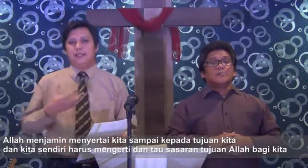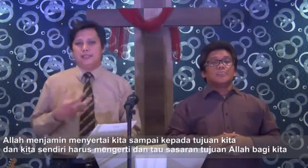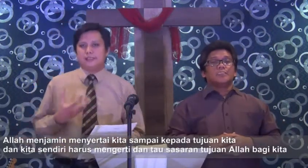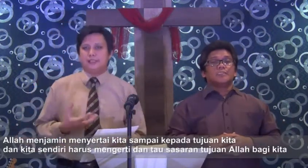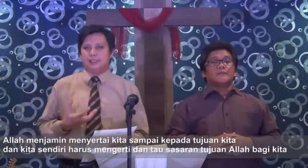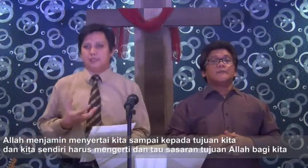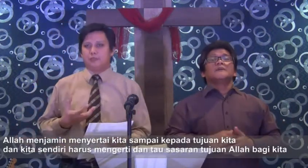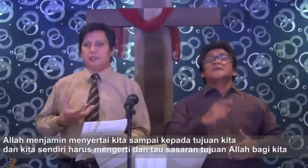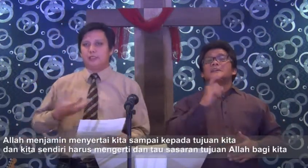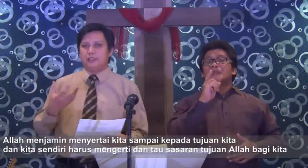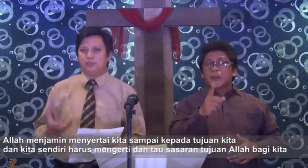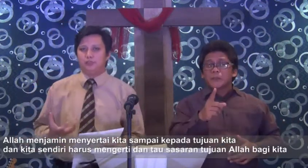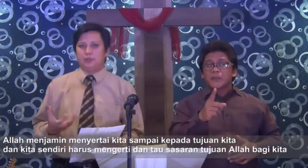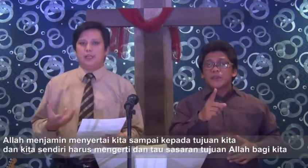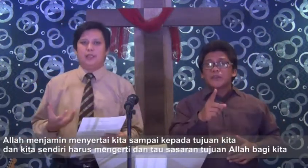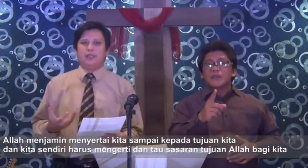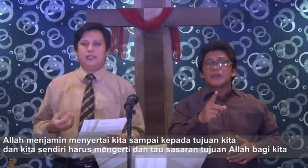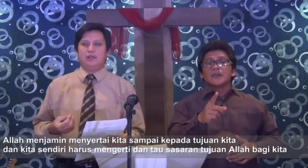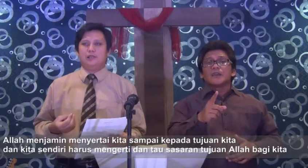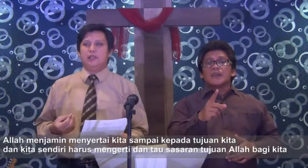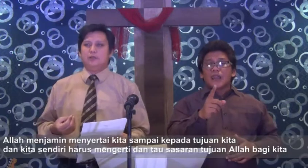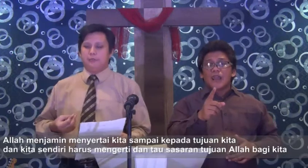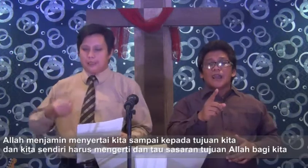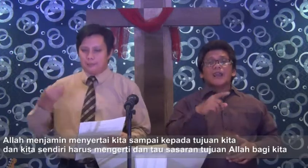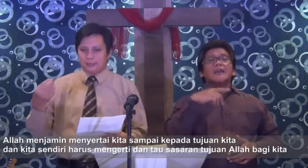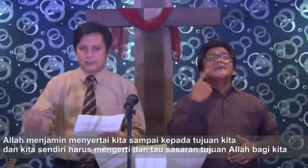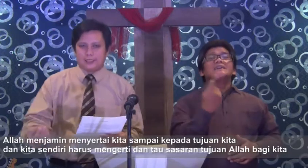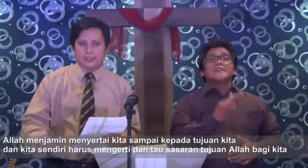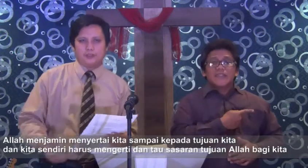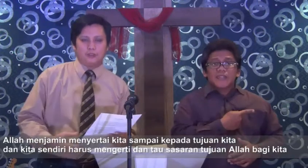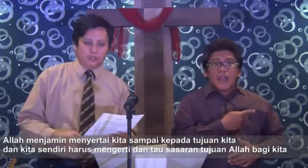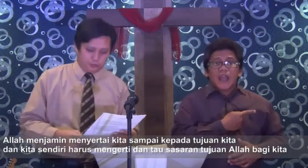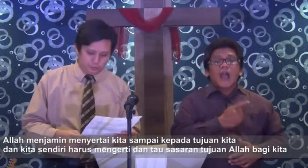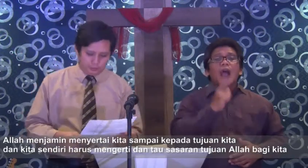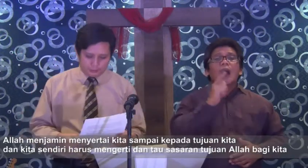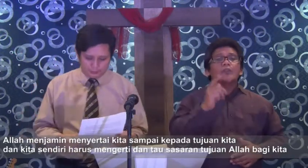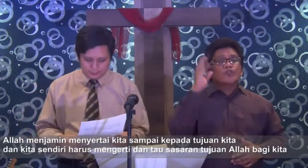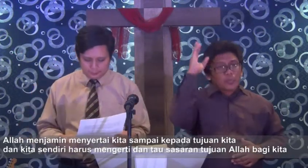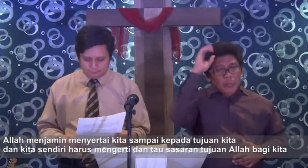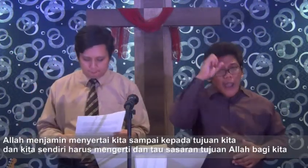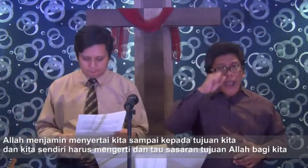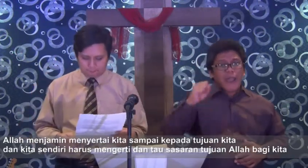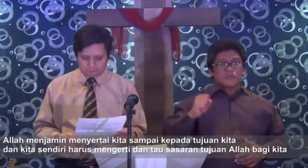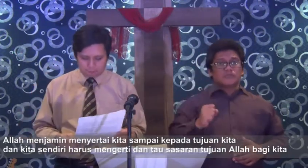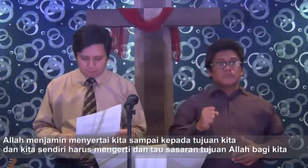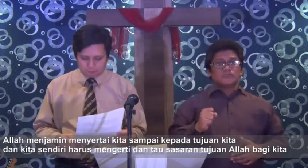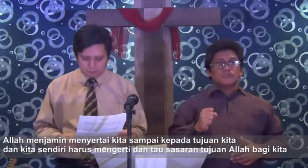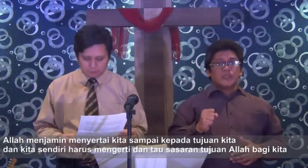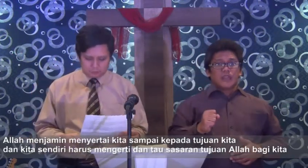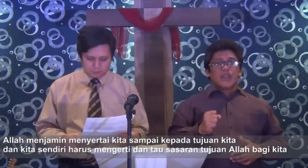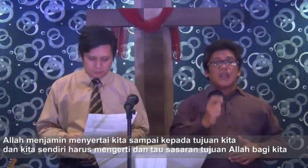Tapi dari kita sendiri, kita harus mengerti tujuan Allah dan mencapai sasaran yang Tuhan tuju bagi kita.